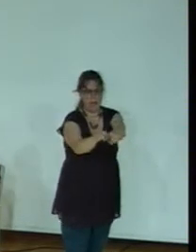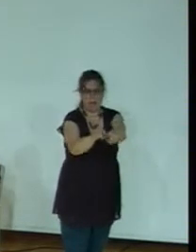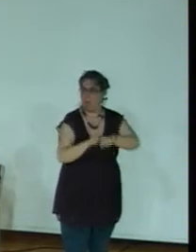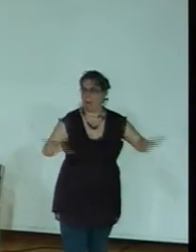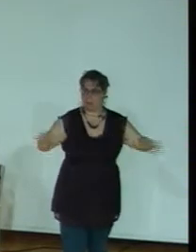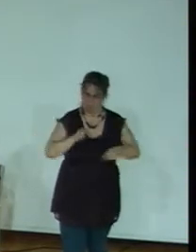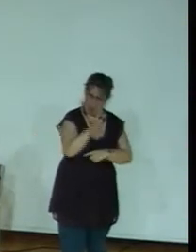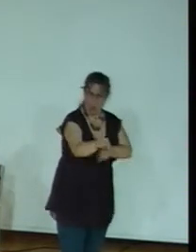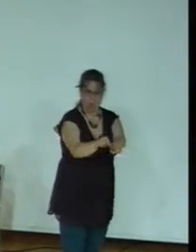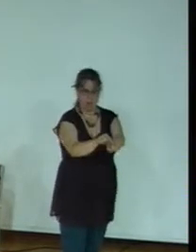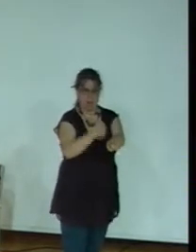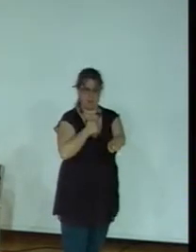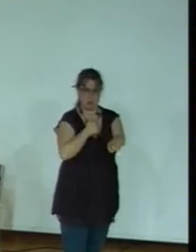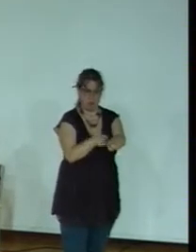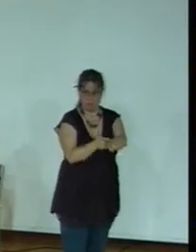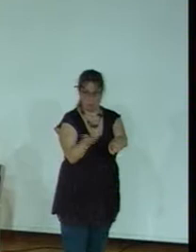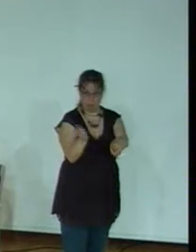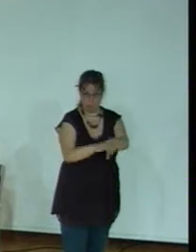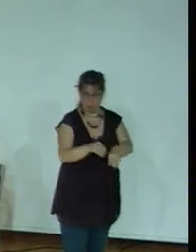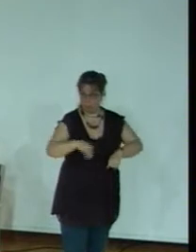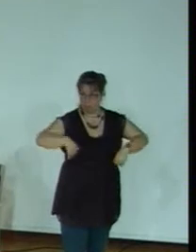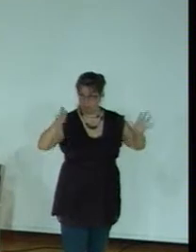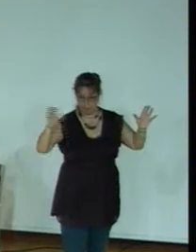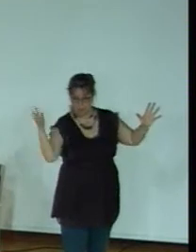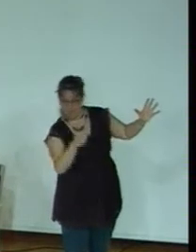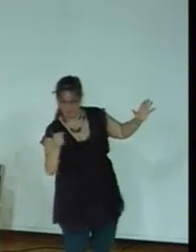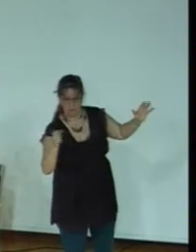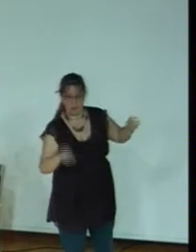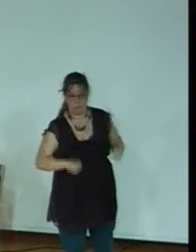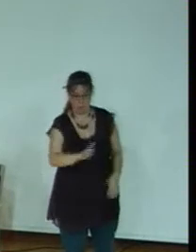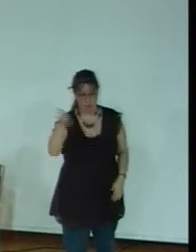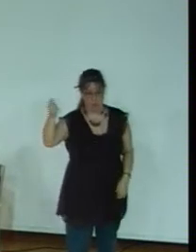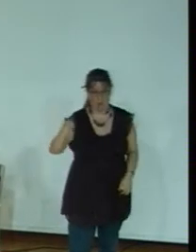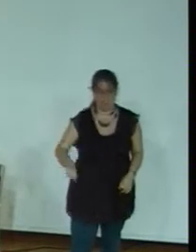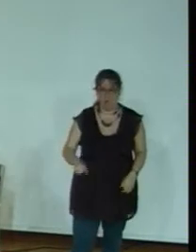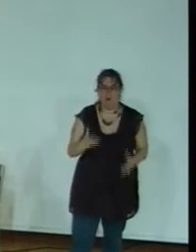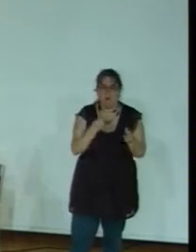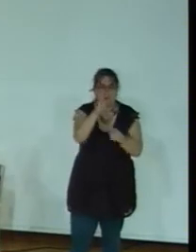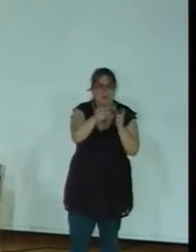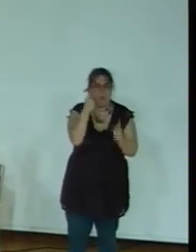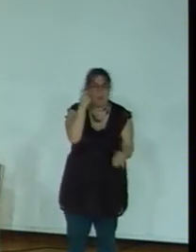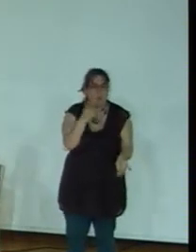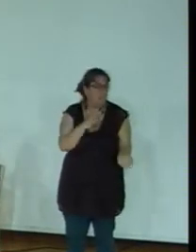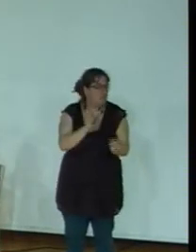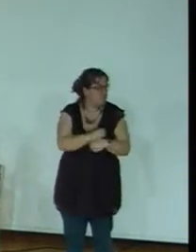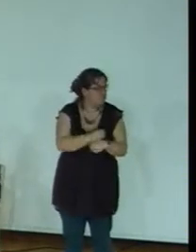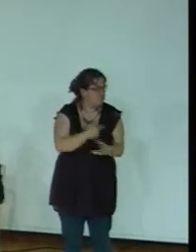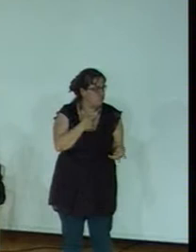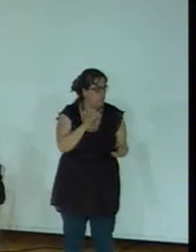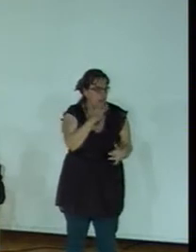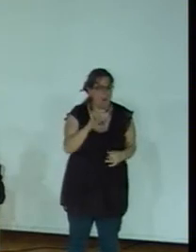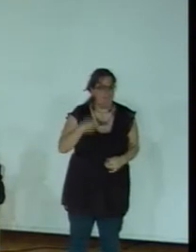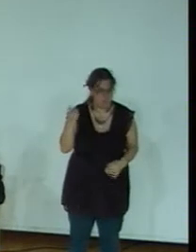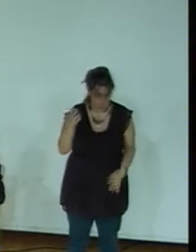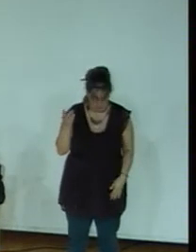côté... on croit quelque part que ce n'est pas quantitativement possible ou qu'on ne peut pas fouiller dans tout ça, mais on peut. Là